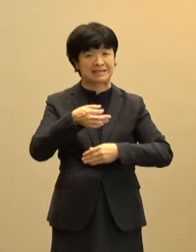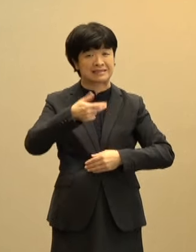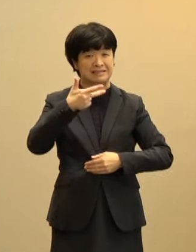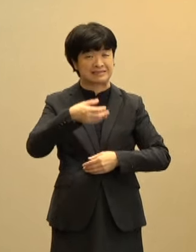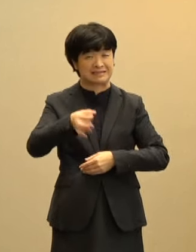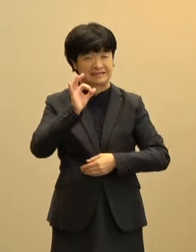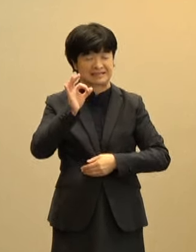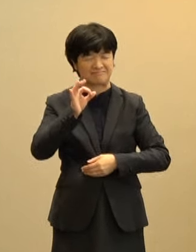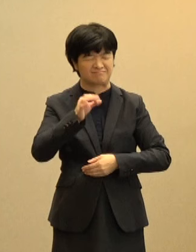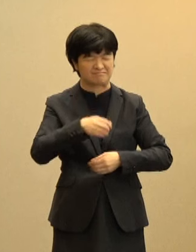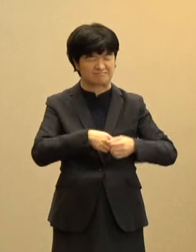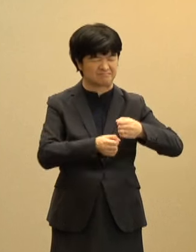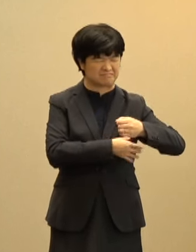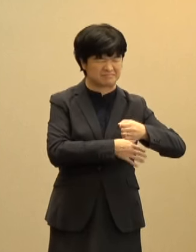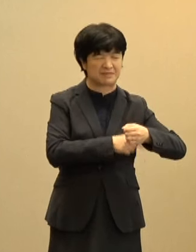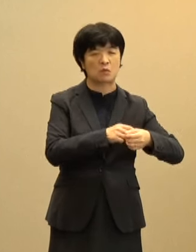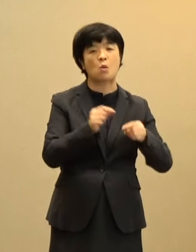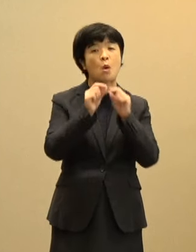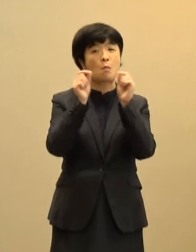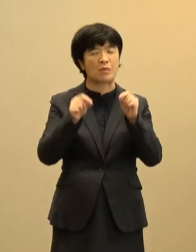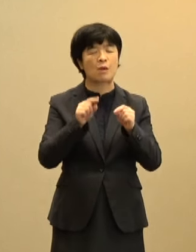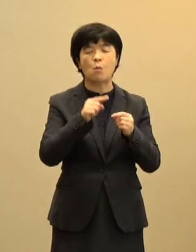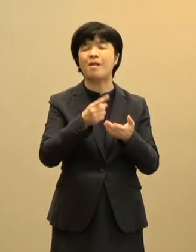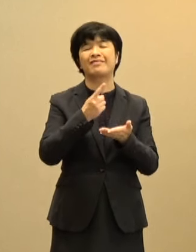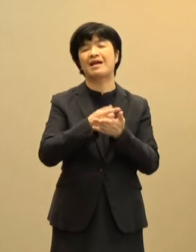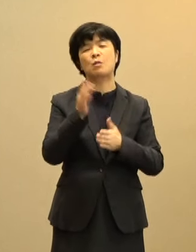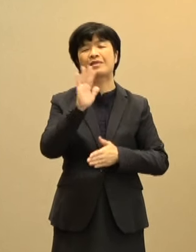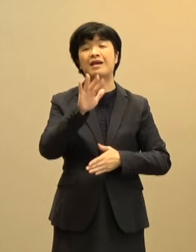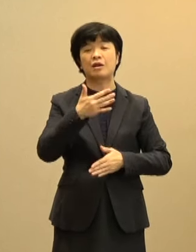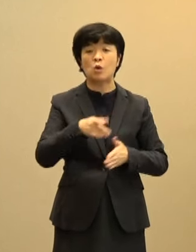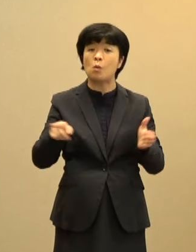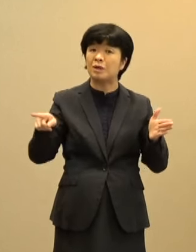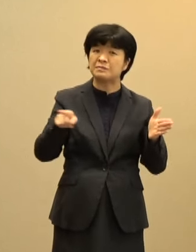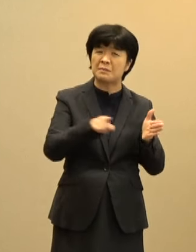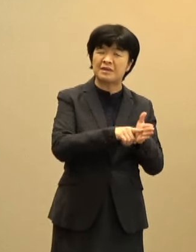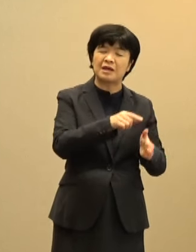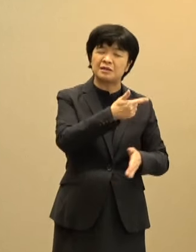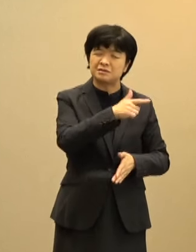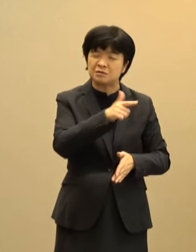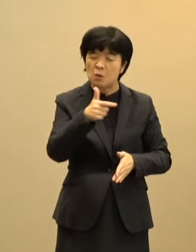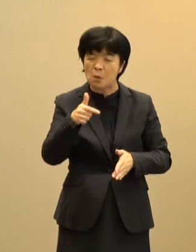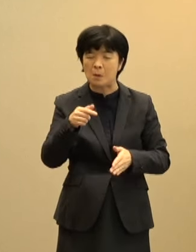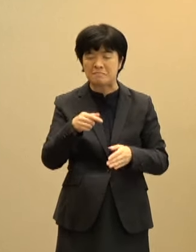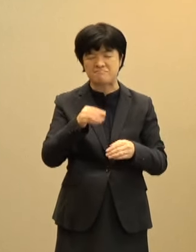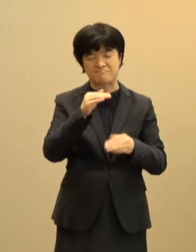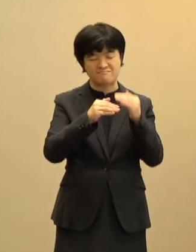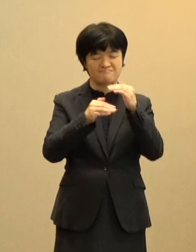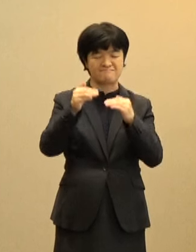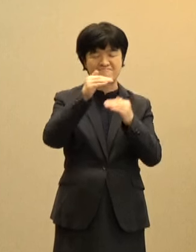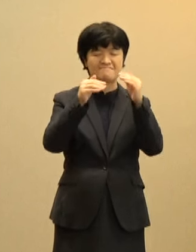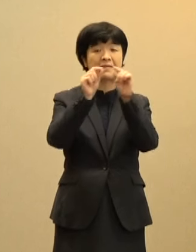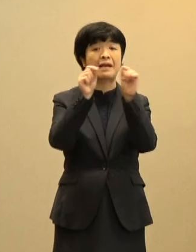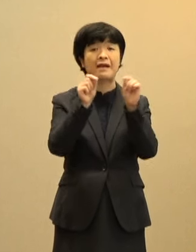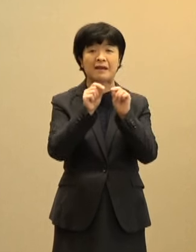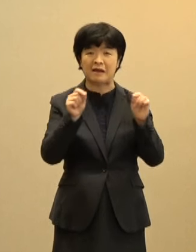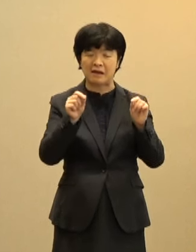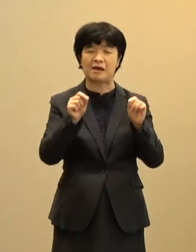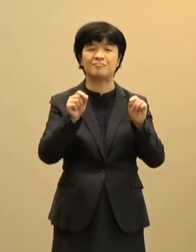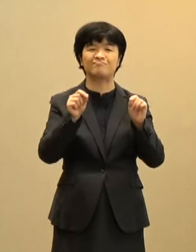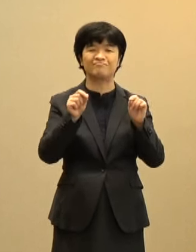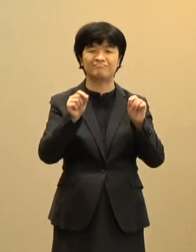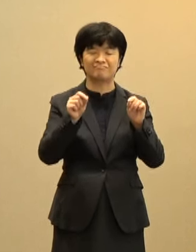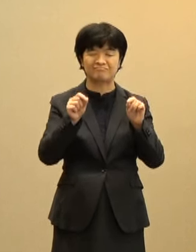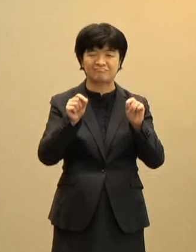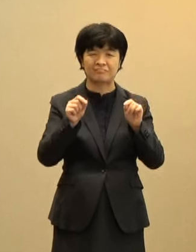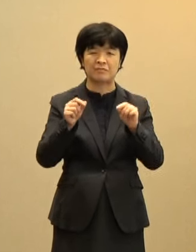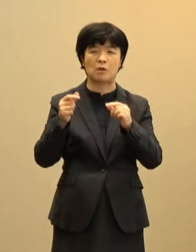りこれだけではないんですけれども、この間さまざまなものが積み重なる中で、非常にこう国政や